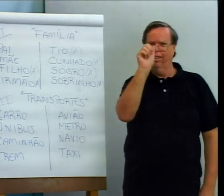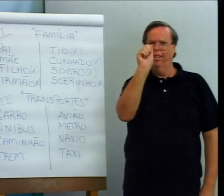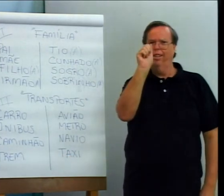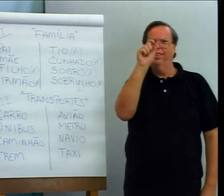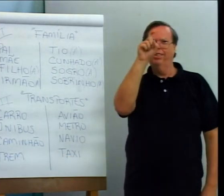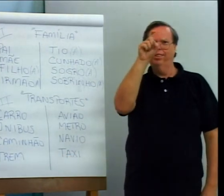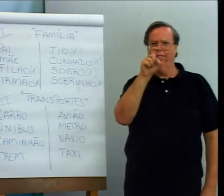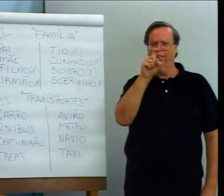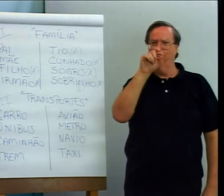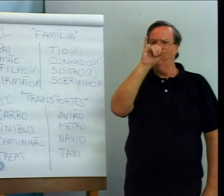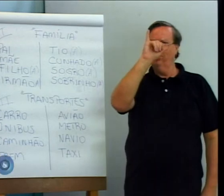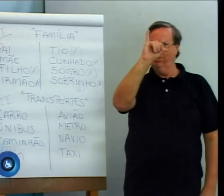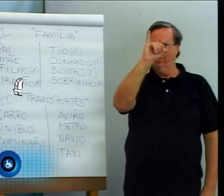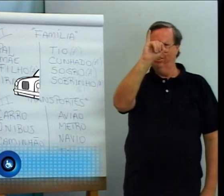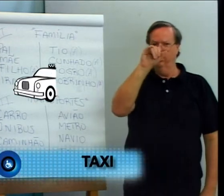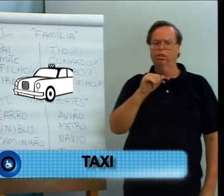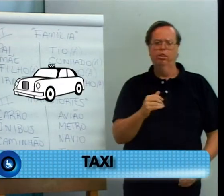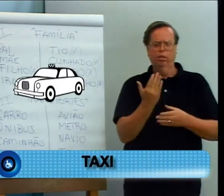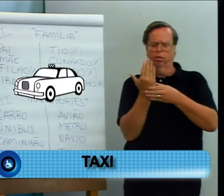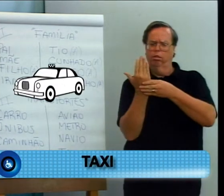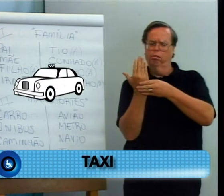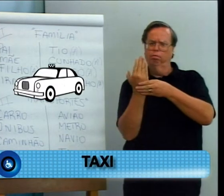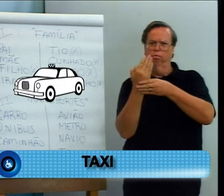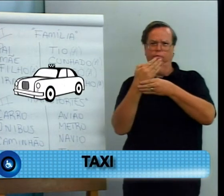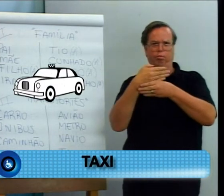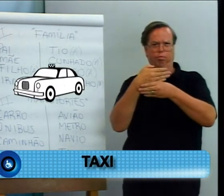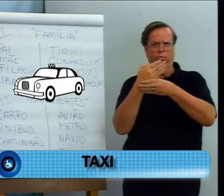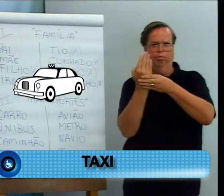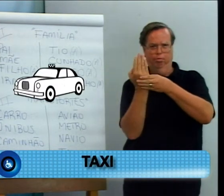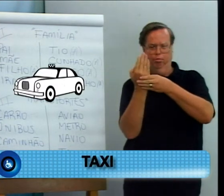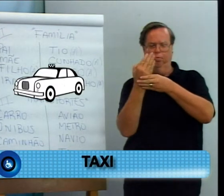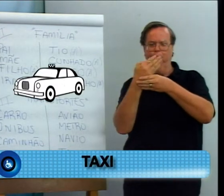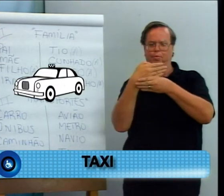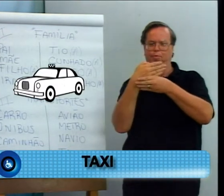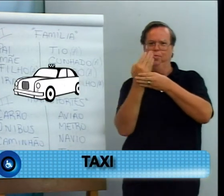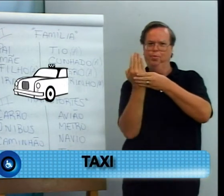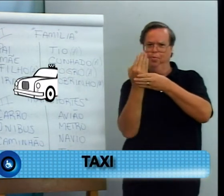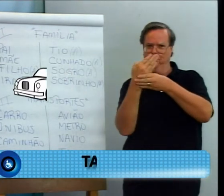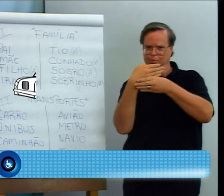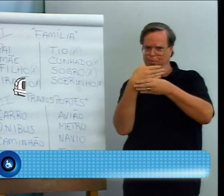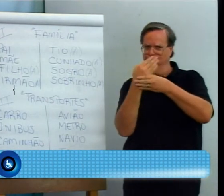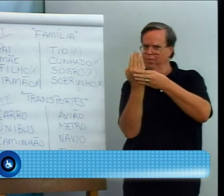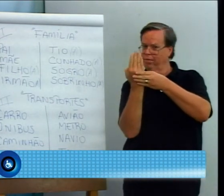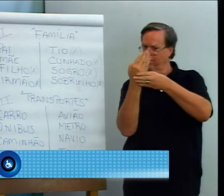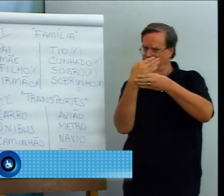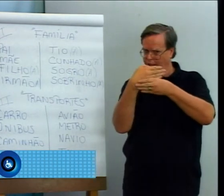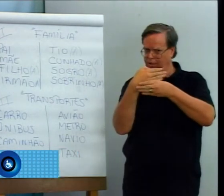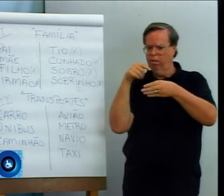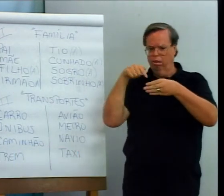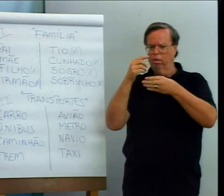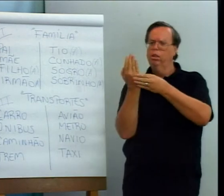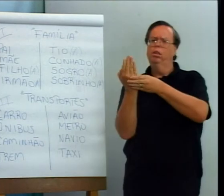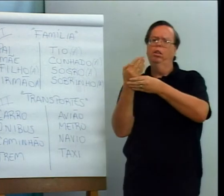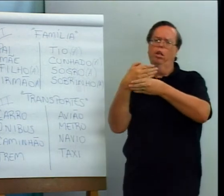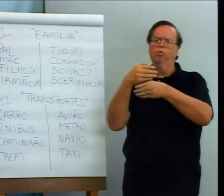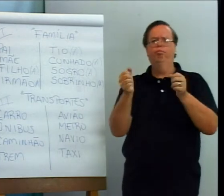E por último, táxi. Táxi. Táxi. Táxi.